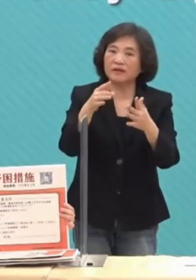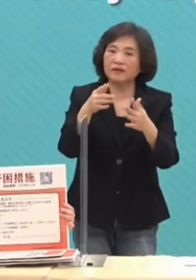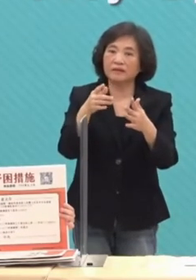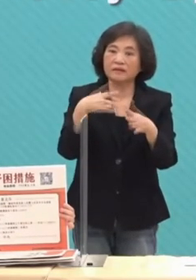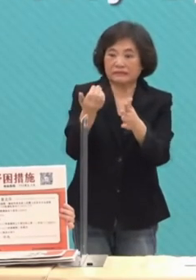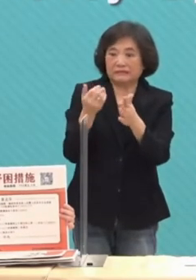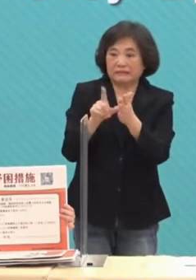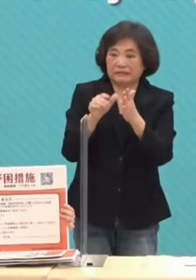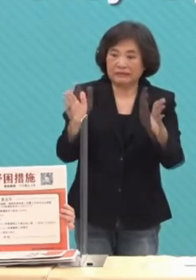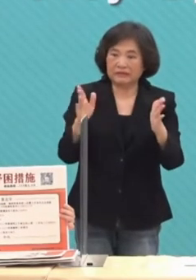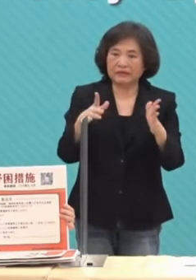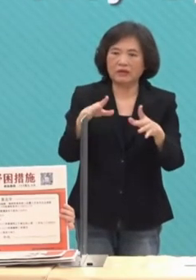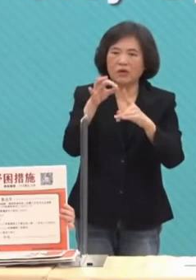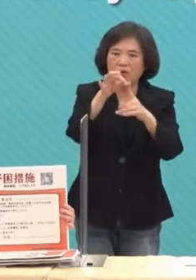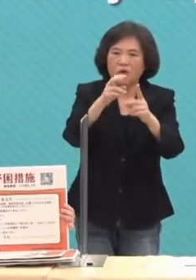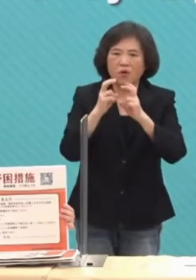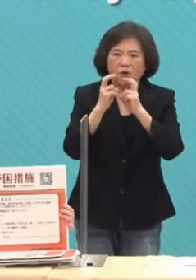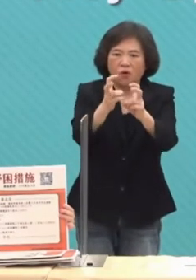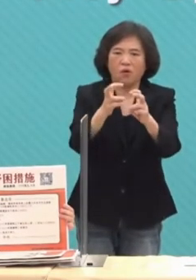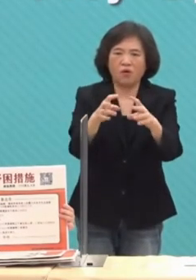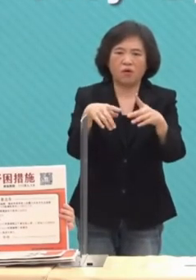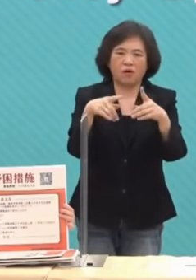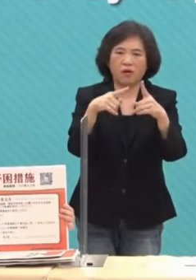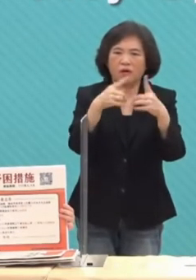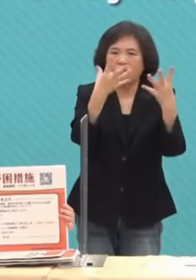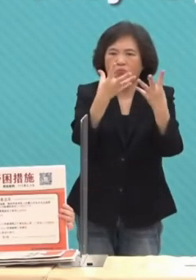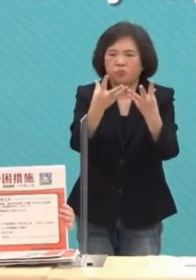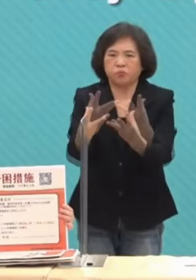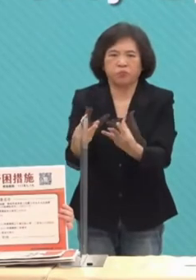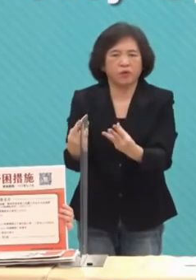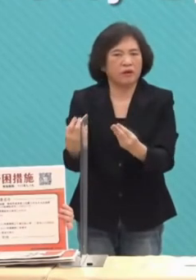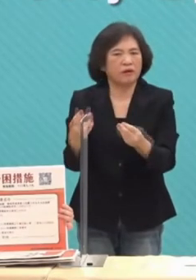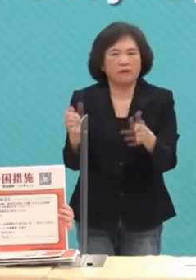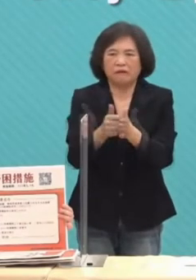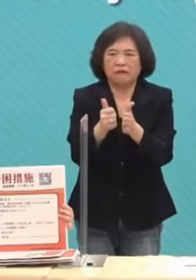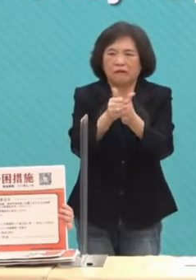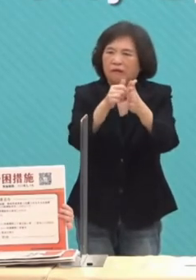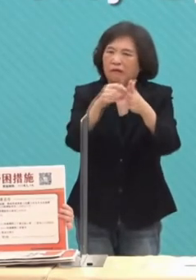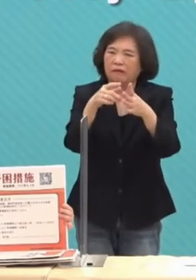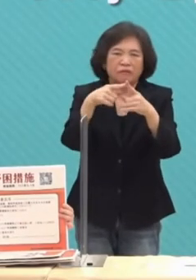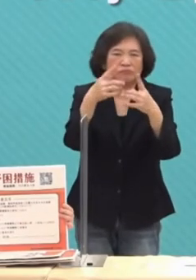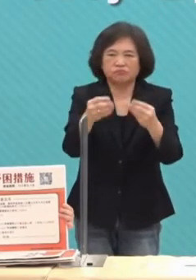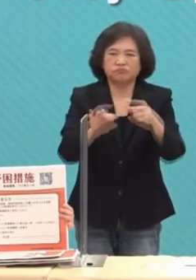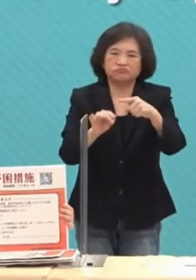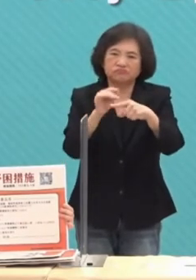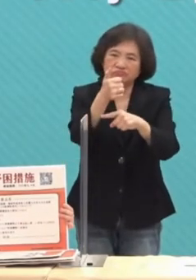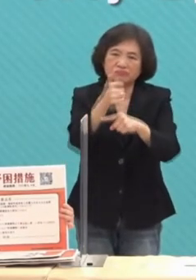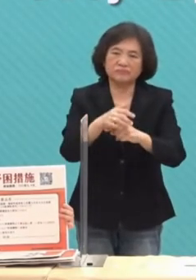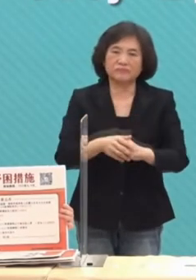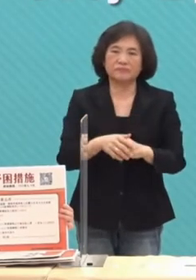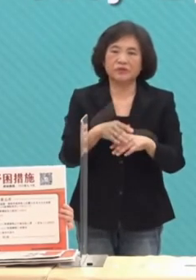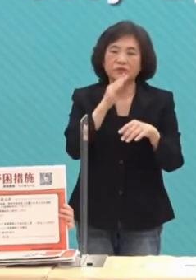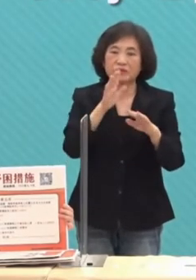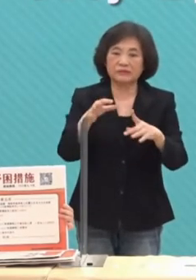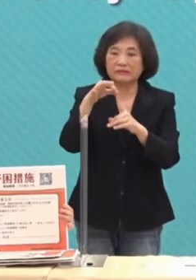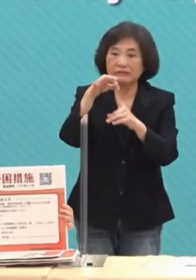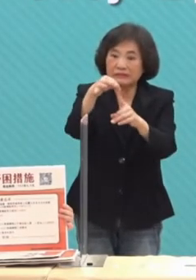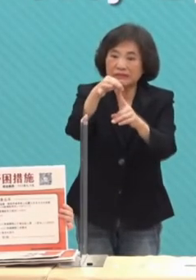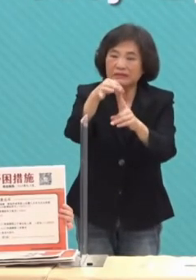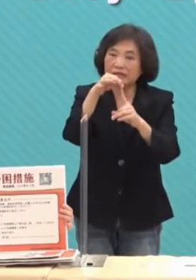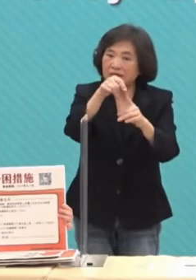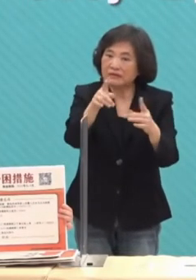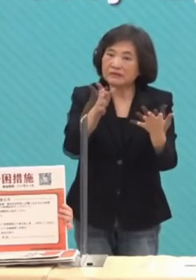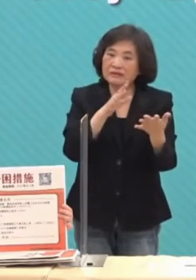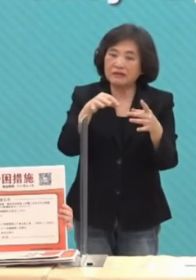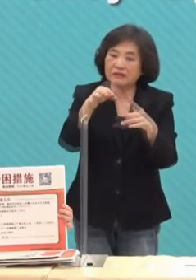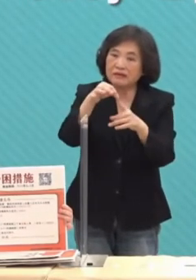间我们知道大众运输的运量其实它的变化是蛮大的，大概都接近到50%左右，所以公运处这一次也提出来针